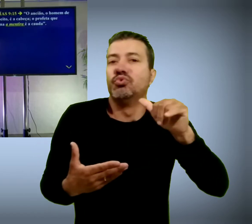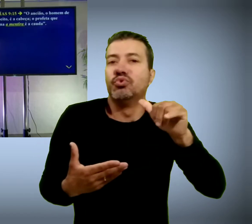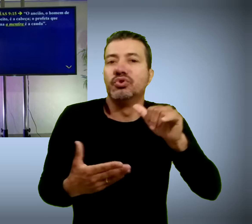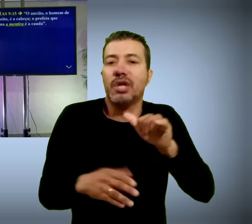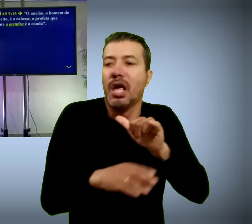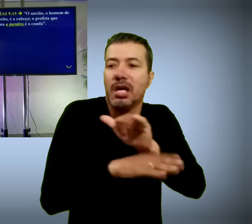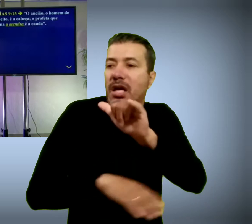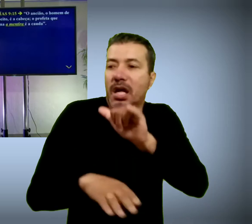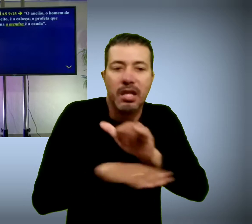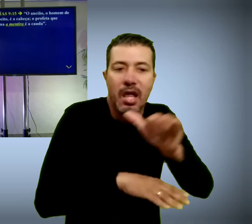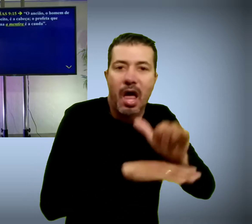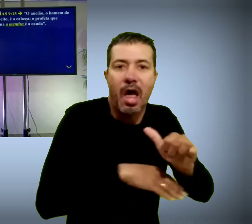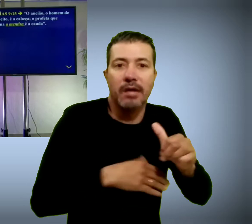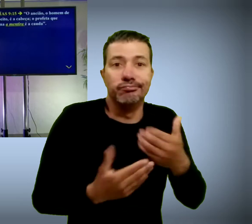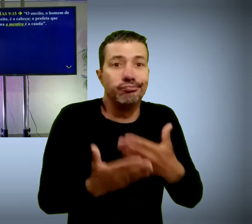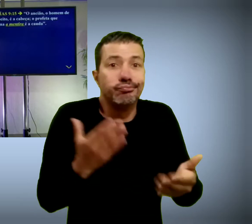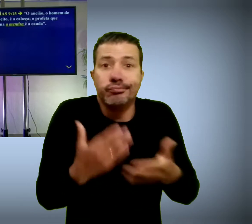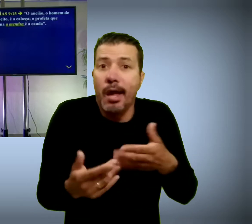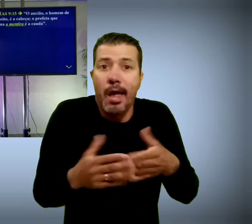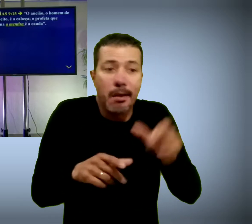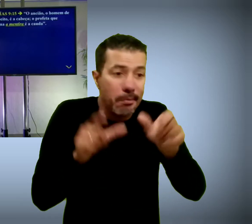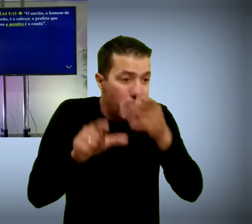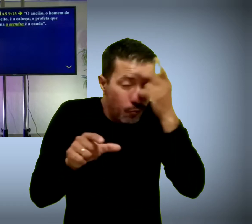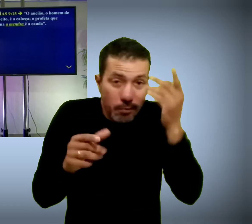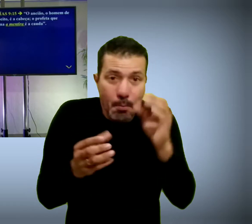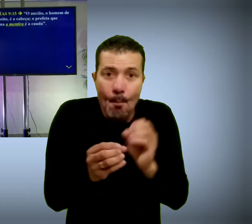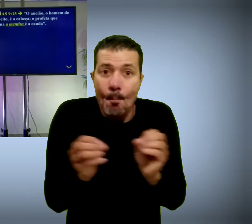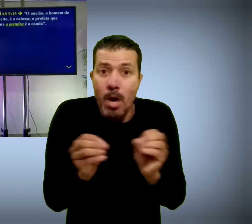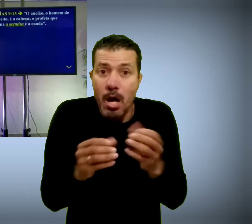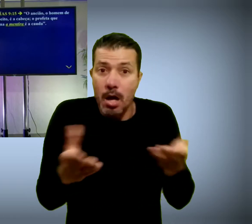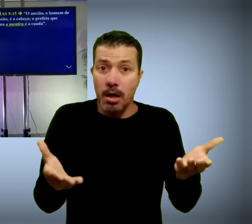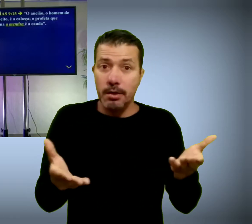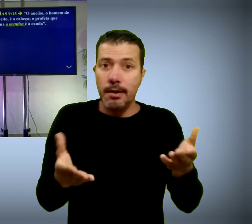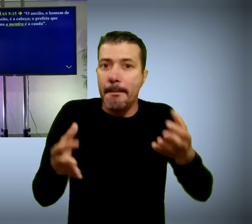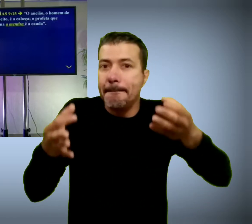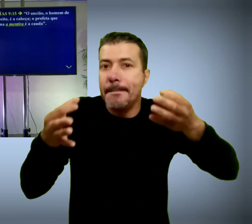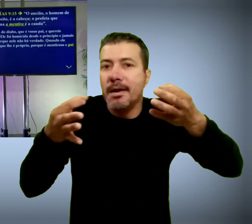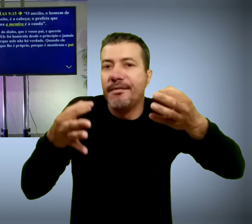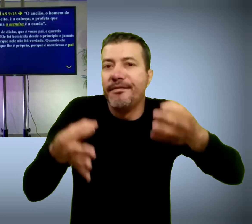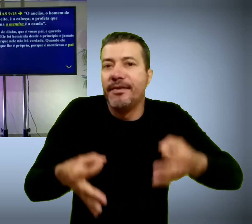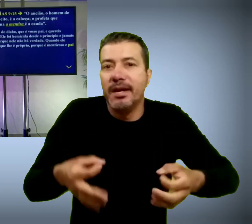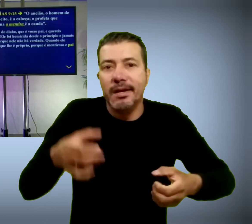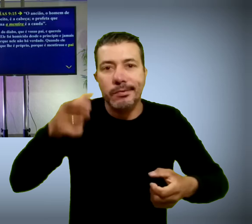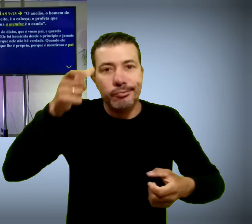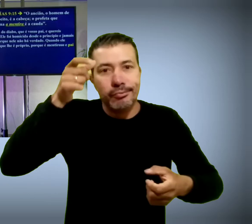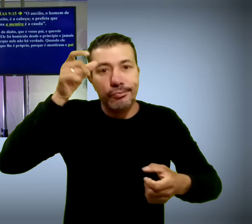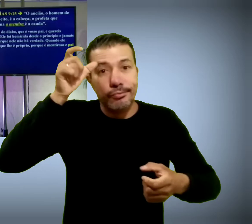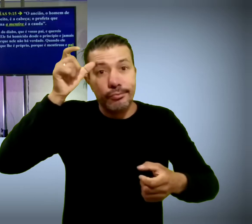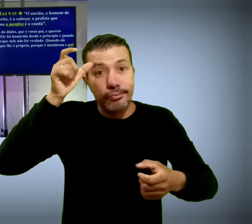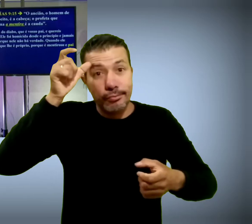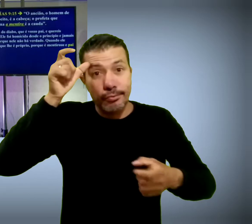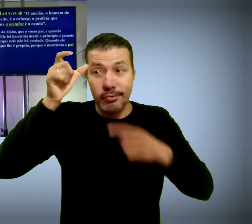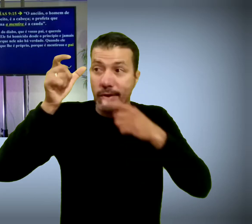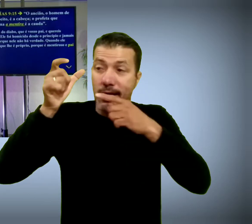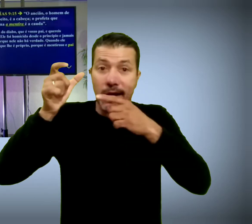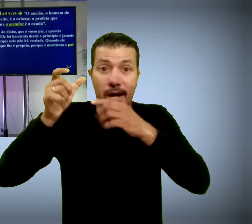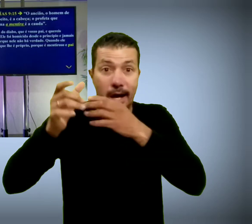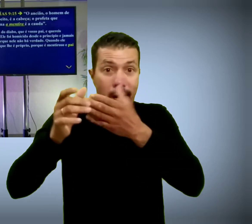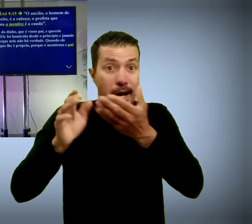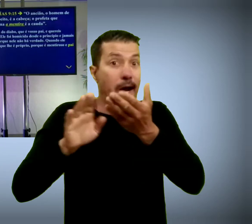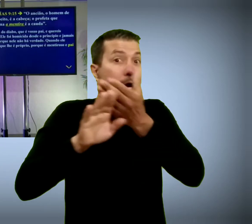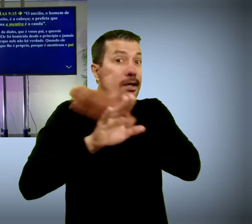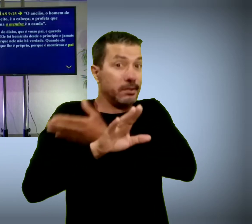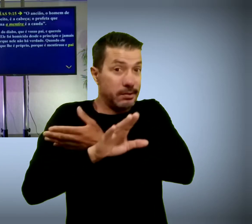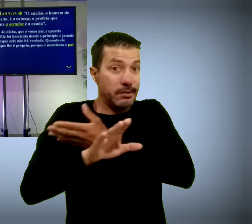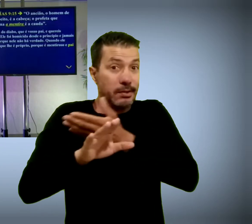ninguém. Vocês percebem como ele foi esperto? Por isso que a Bíblia fala que ele era perfeito em sabedoria, não é? Jesus